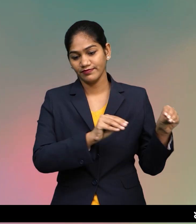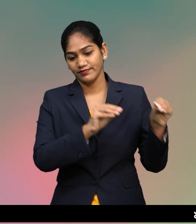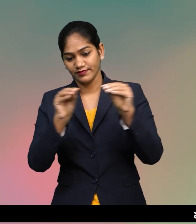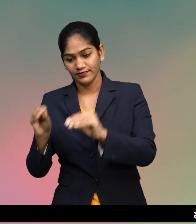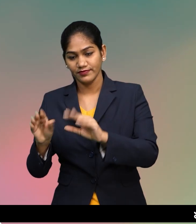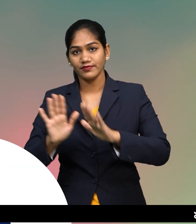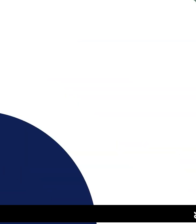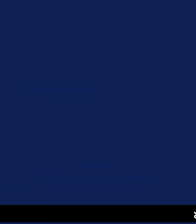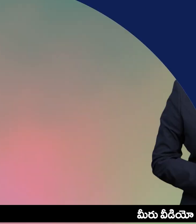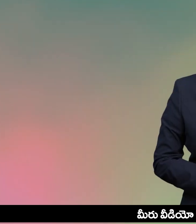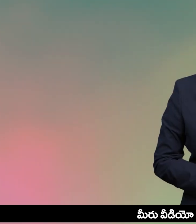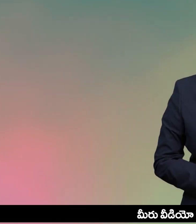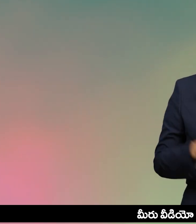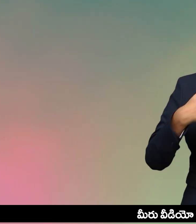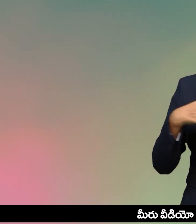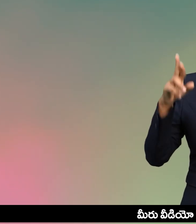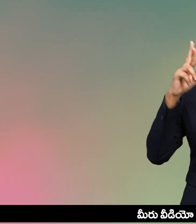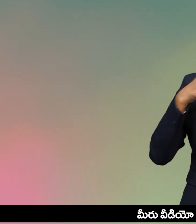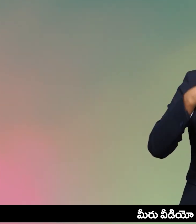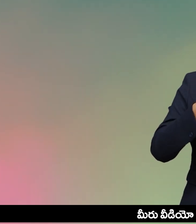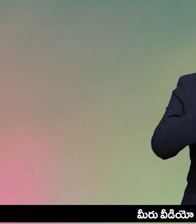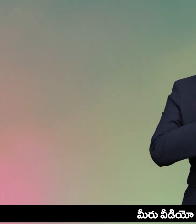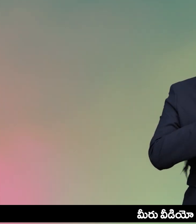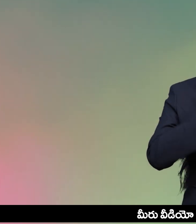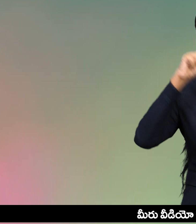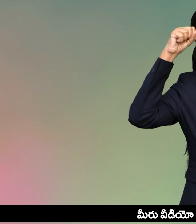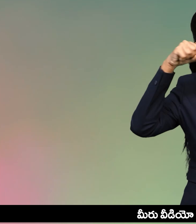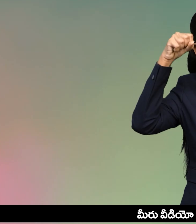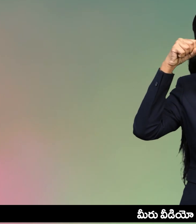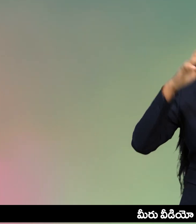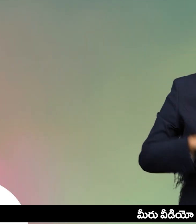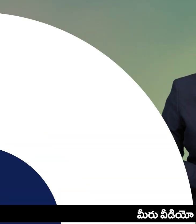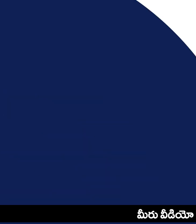మీరు వీడియో ఇష్టపడ్డారని నేను ఆశిస్తున్నాను.